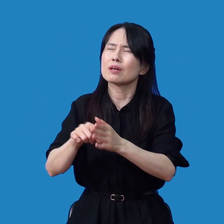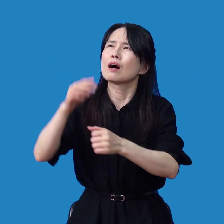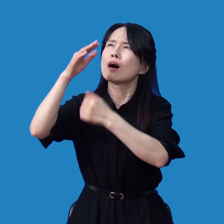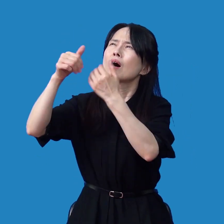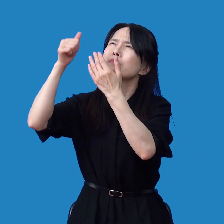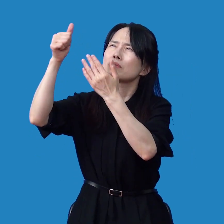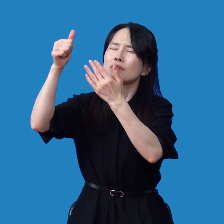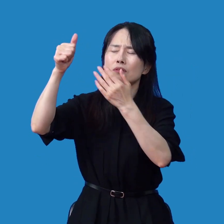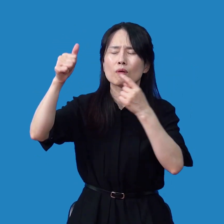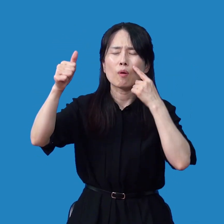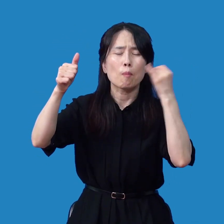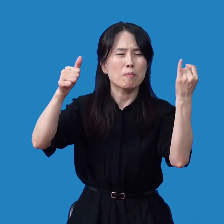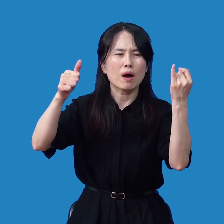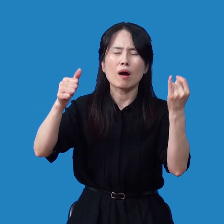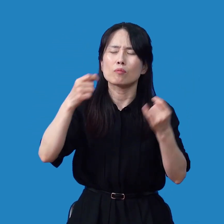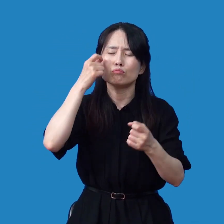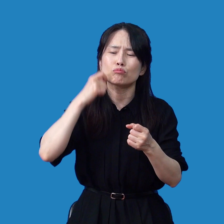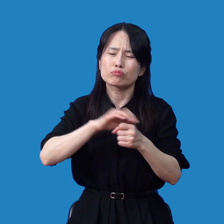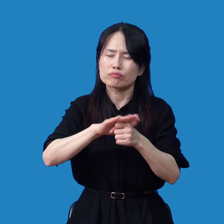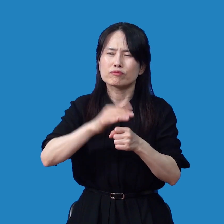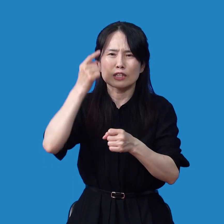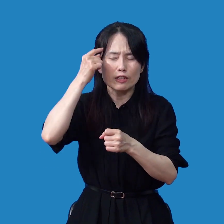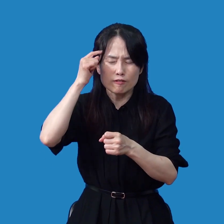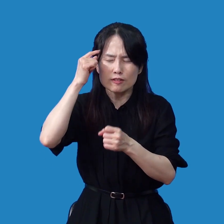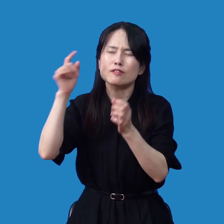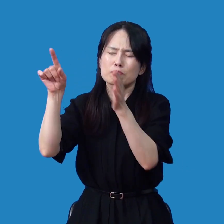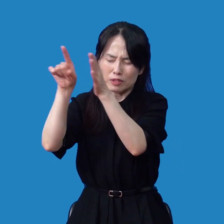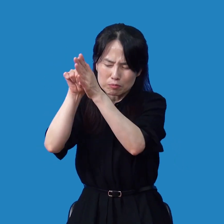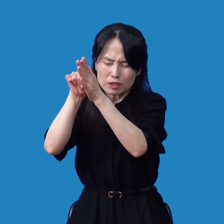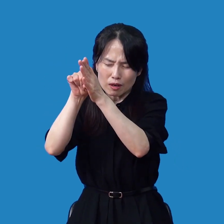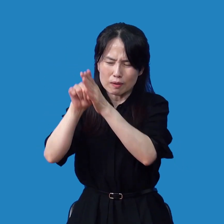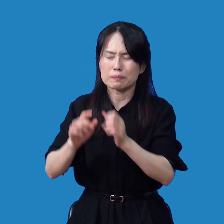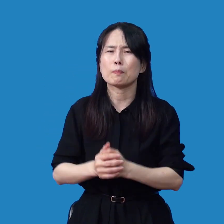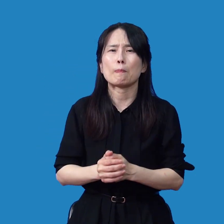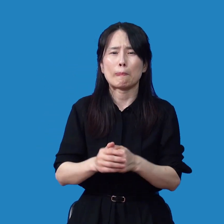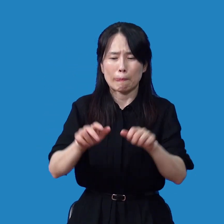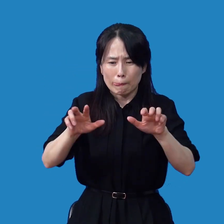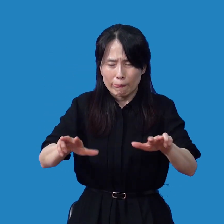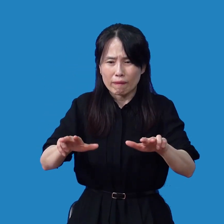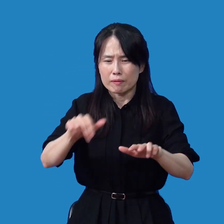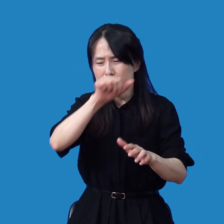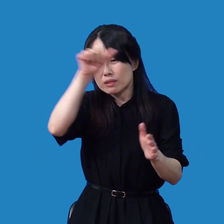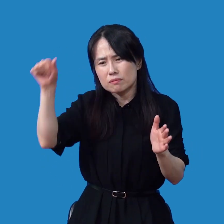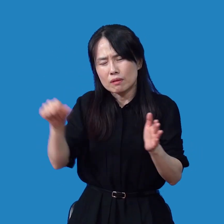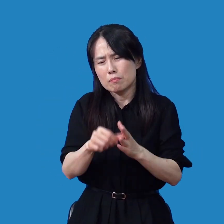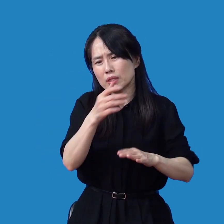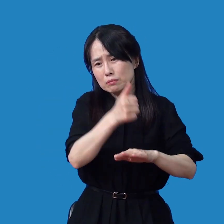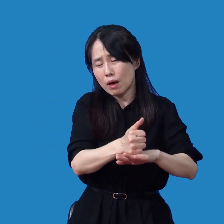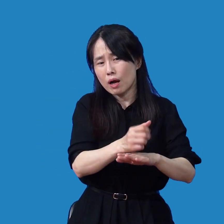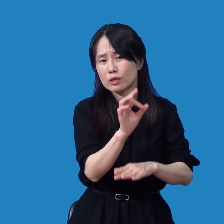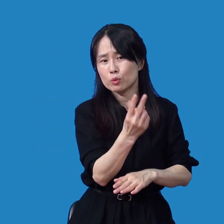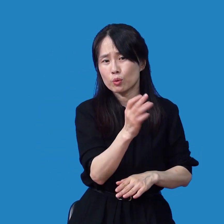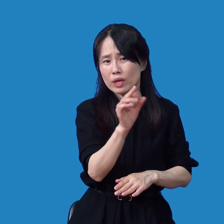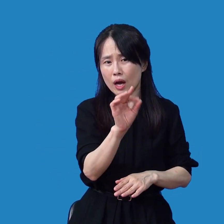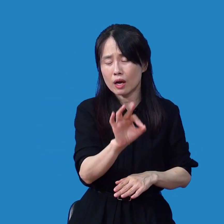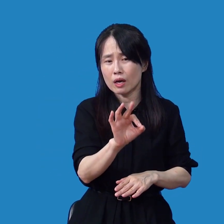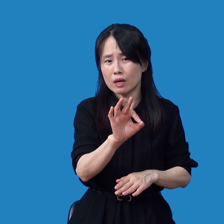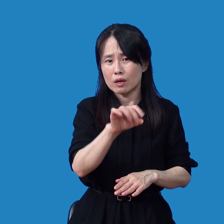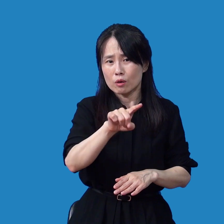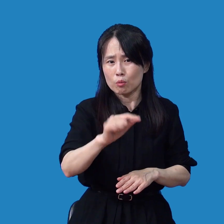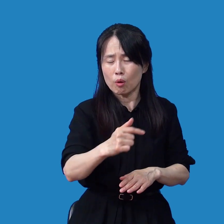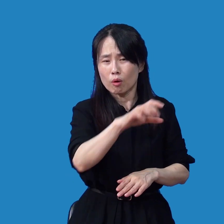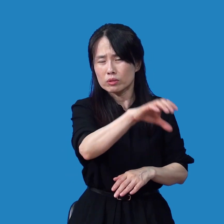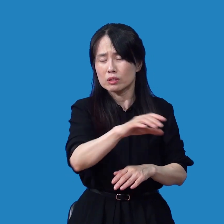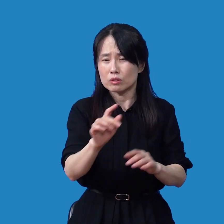것을 전심으로 믿었습니다. 지금 이제 인생의 마지막을 요양원에서 보내야 하지만은 하나님의 사랑은